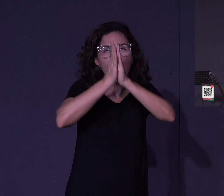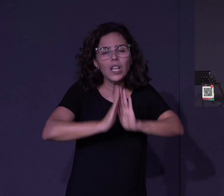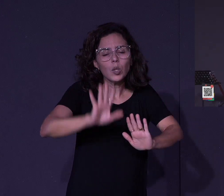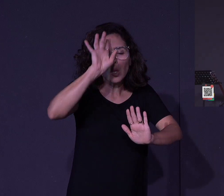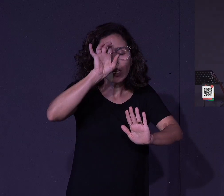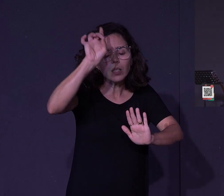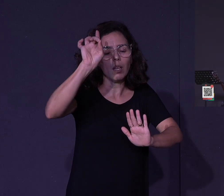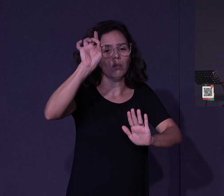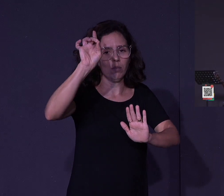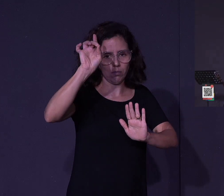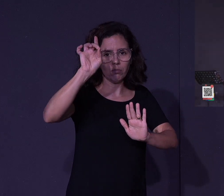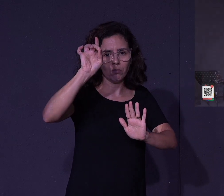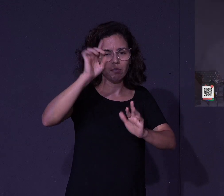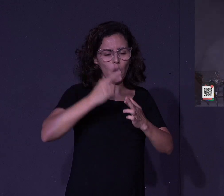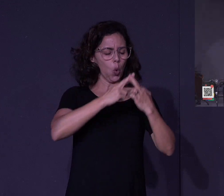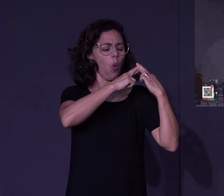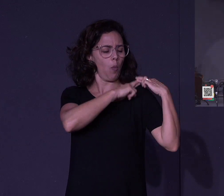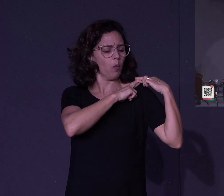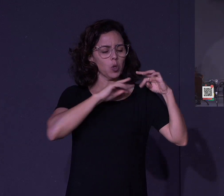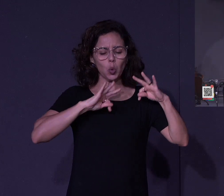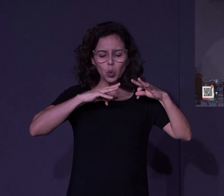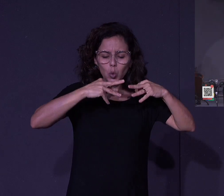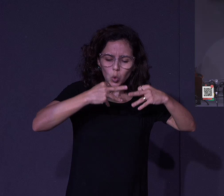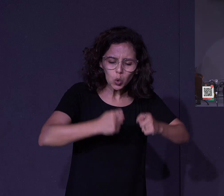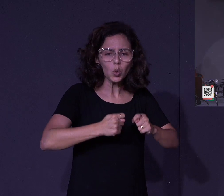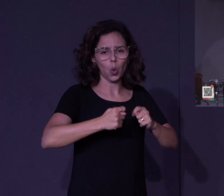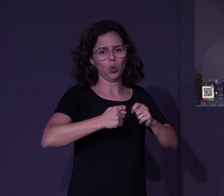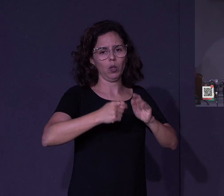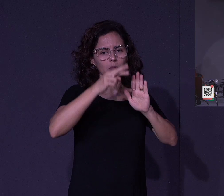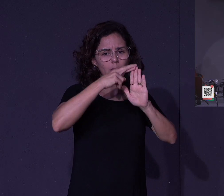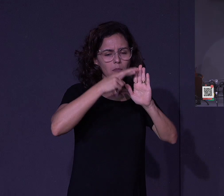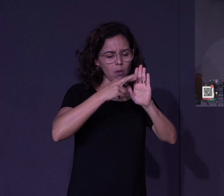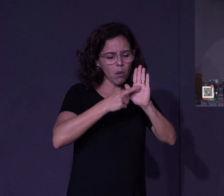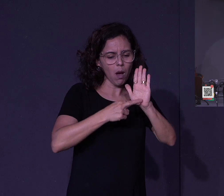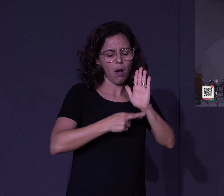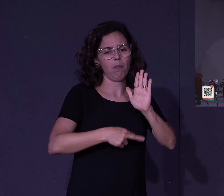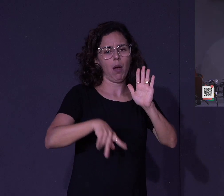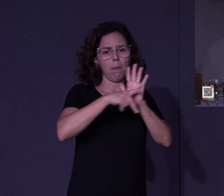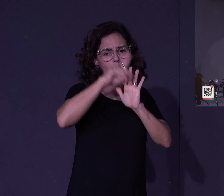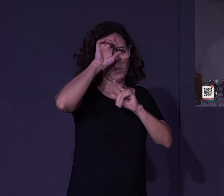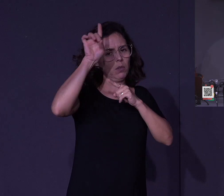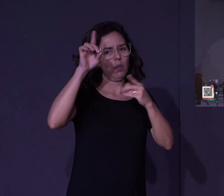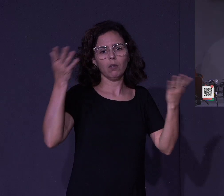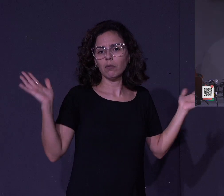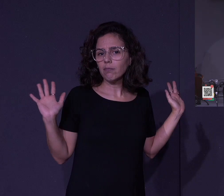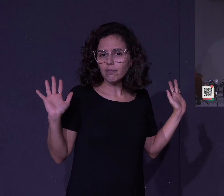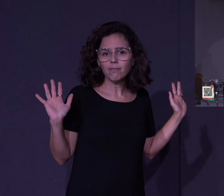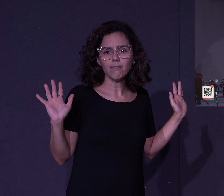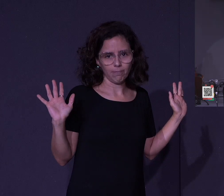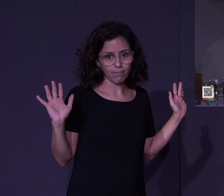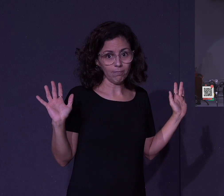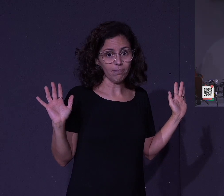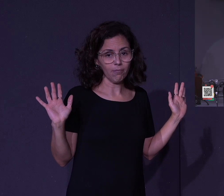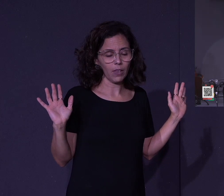mandamentos. No verso 14, ele se aproxima toca no caixão, não é como a gente tem hoje, era uma